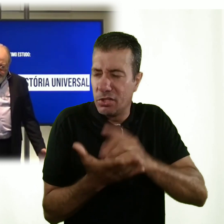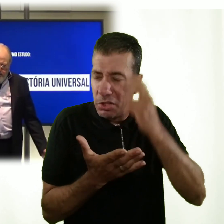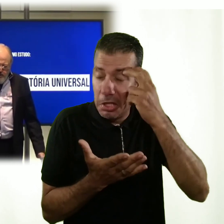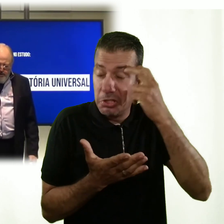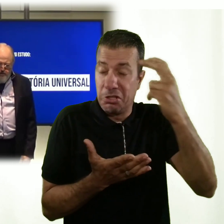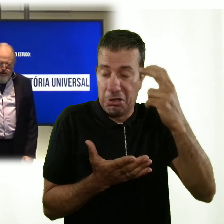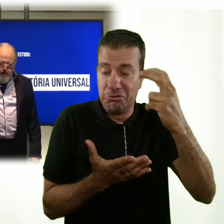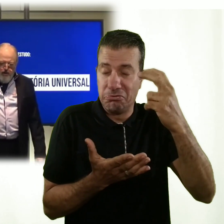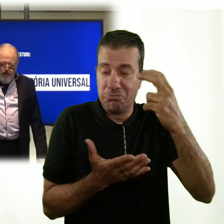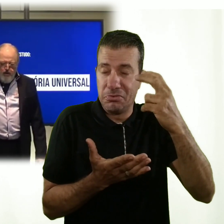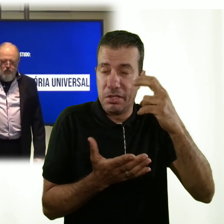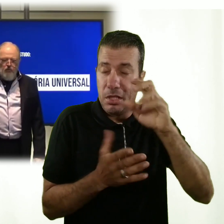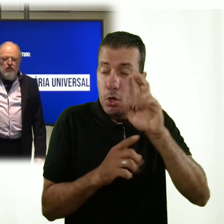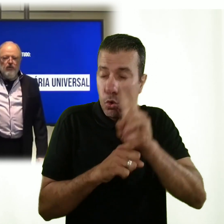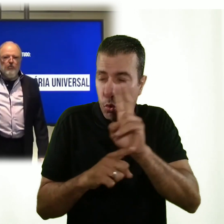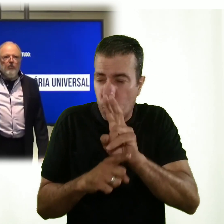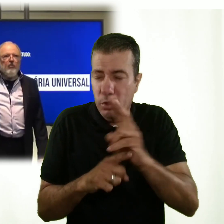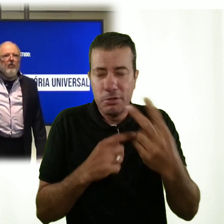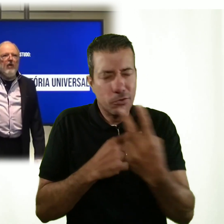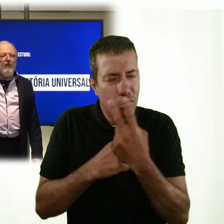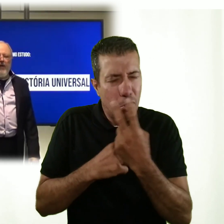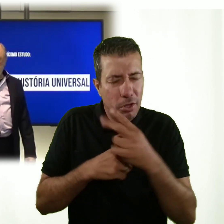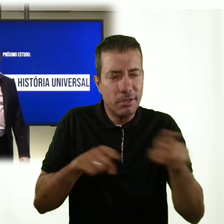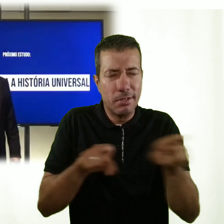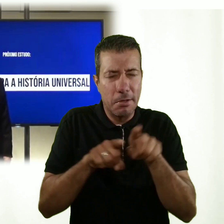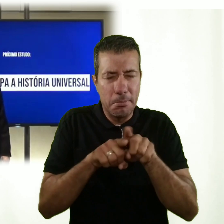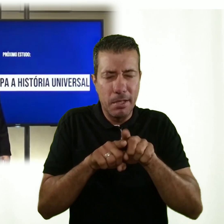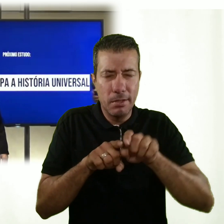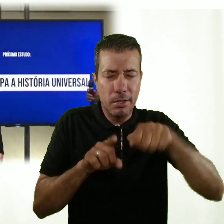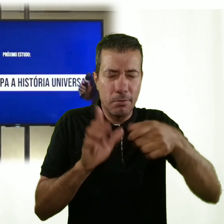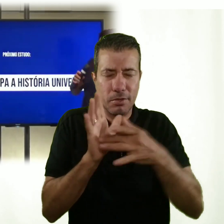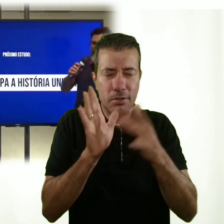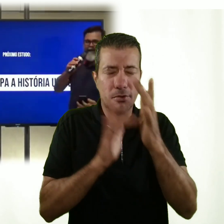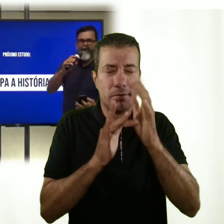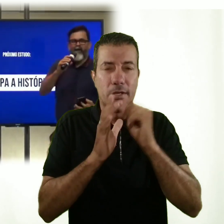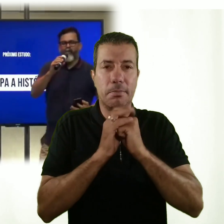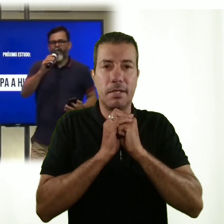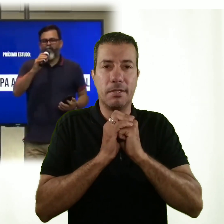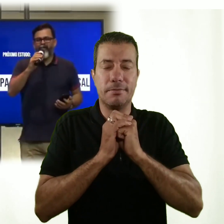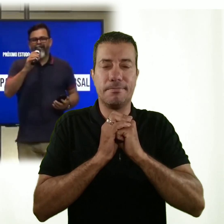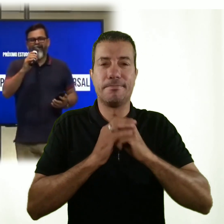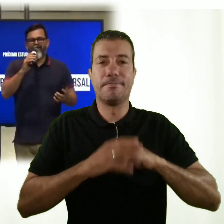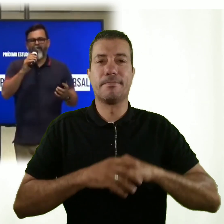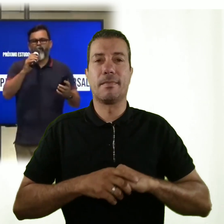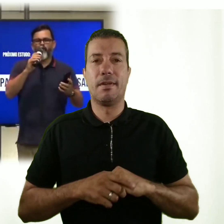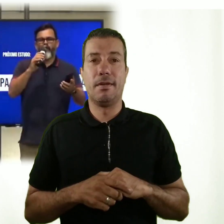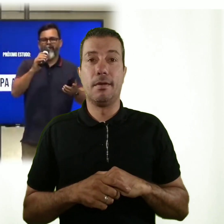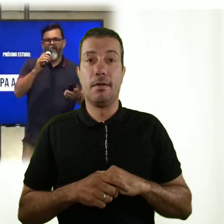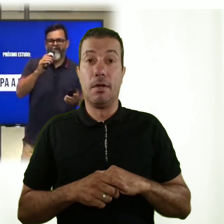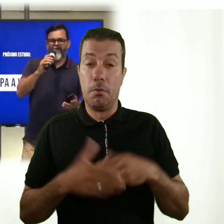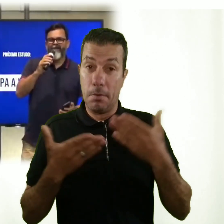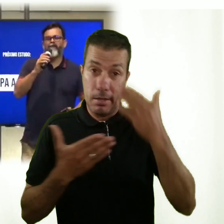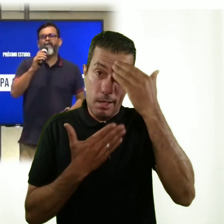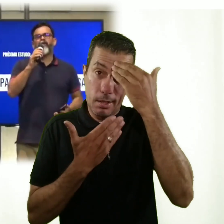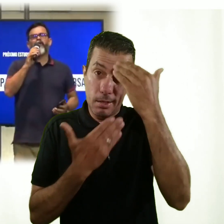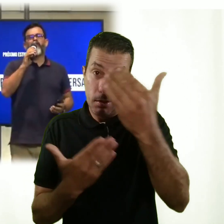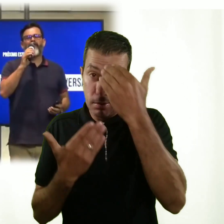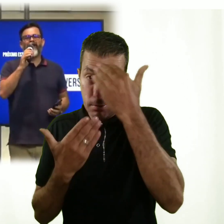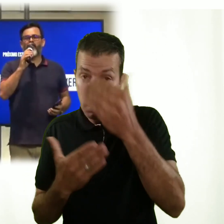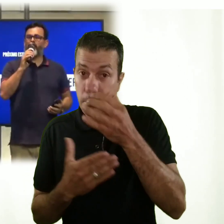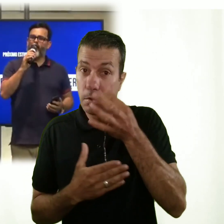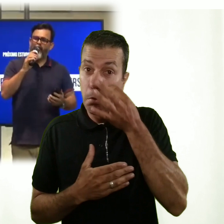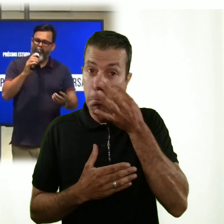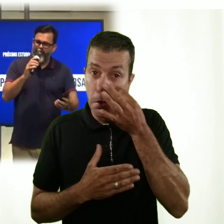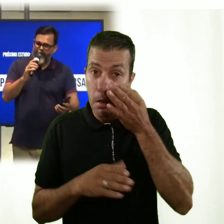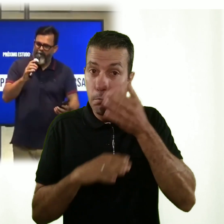delas, cuide de nós também, em nome de Jesus. Amém. Mais uma vez agradecemos a sua presença, pedimos